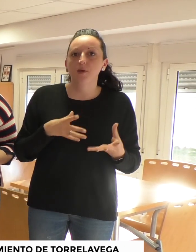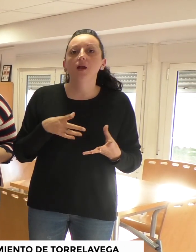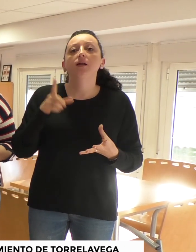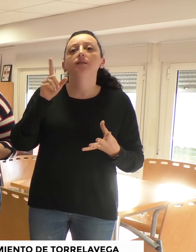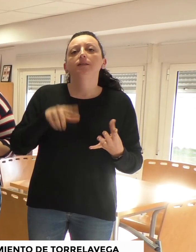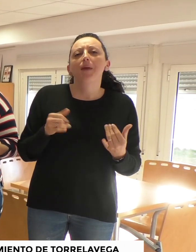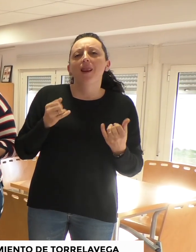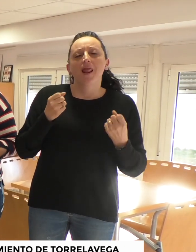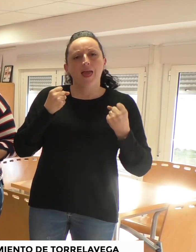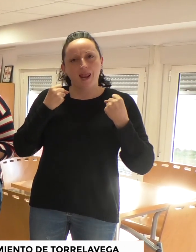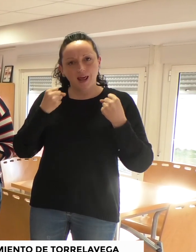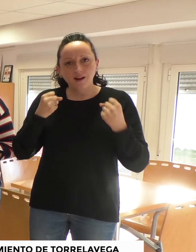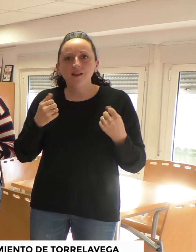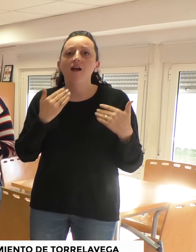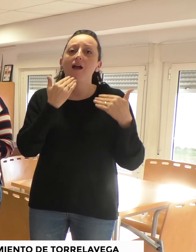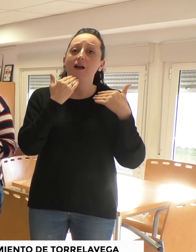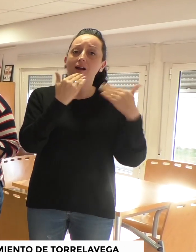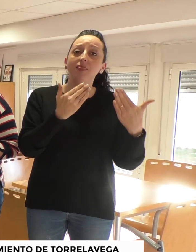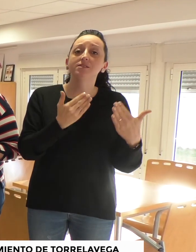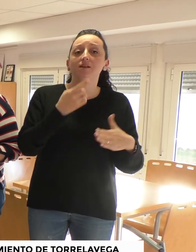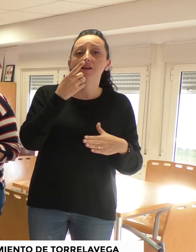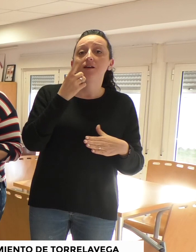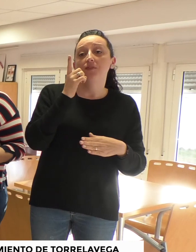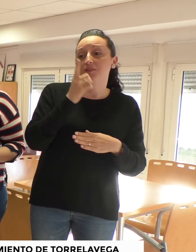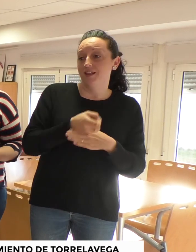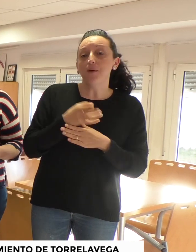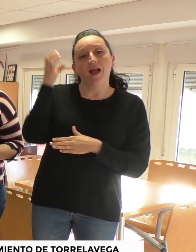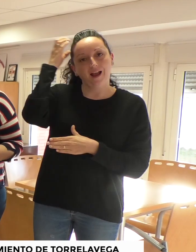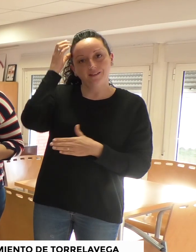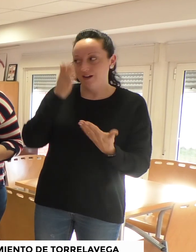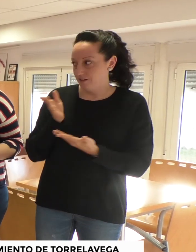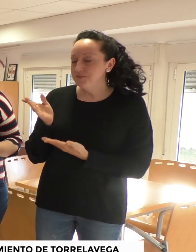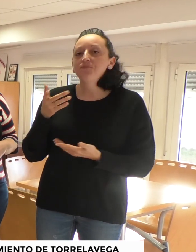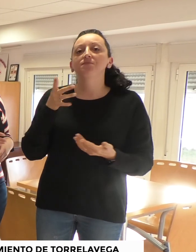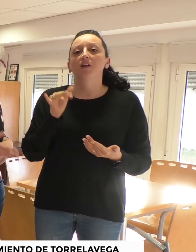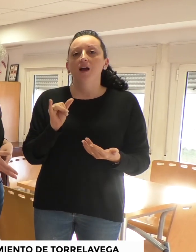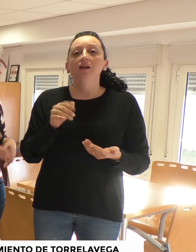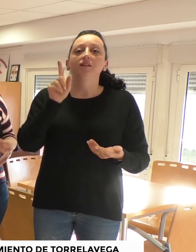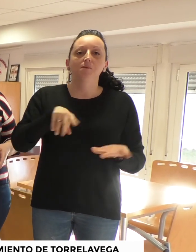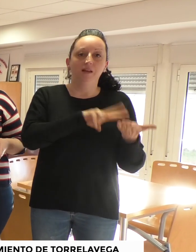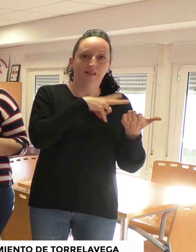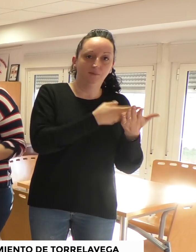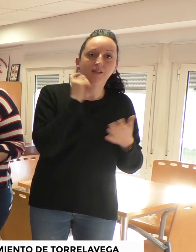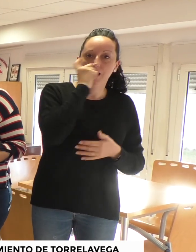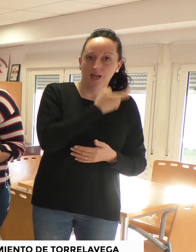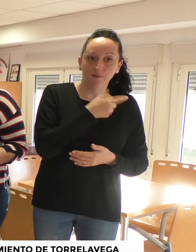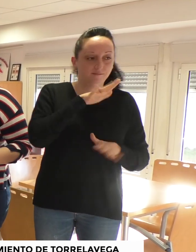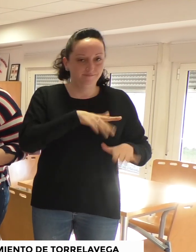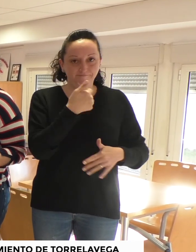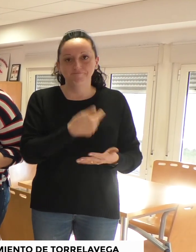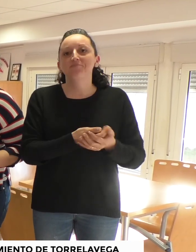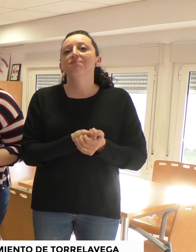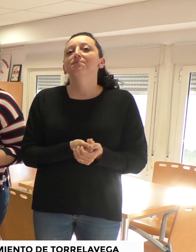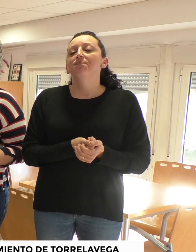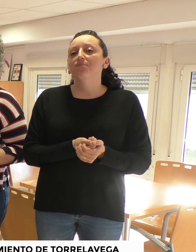muchas energías, gracias a la directiva Catalina, que nos acompaña en el día de hoy, la intérprete Eva, que también está aquí,